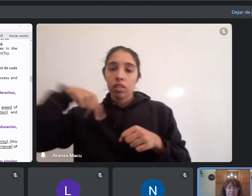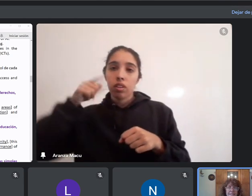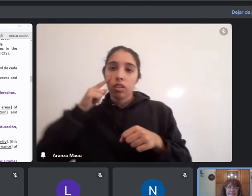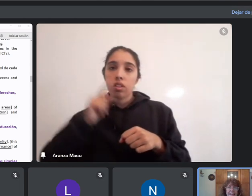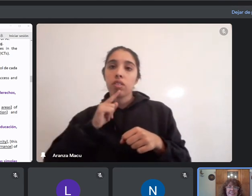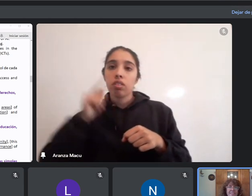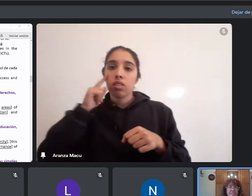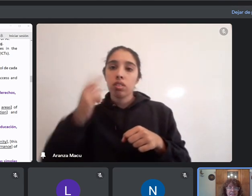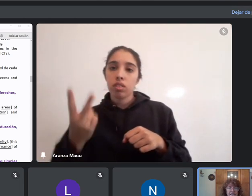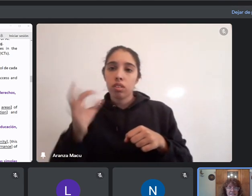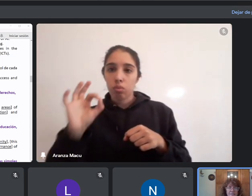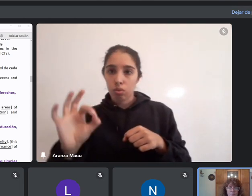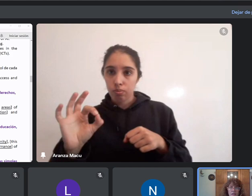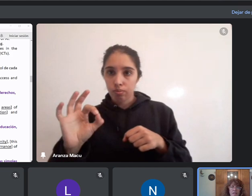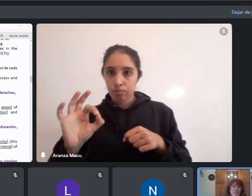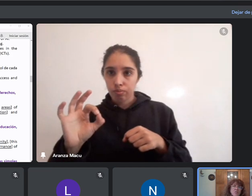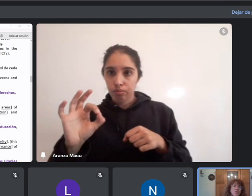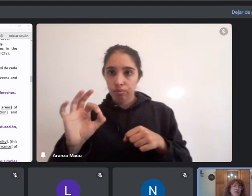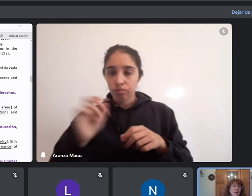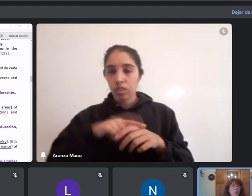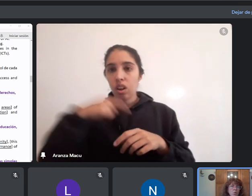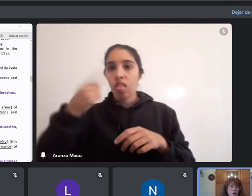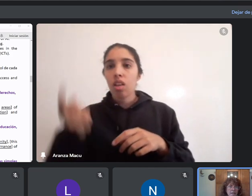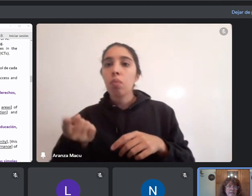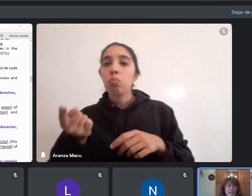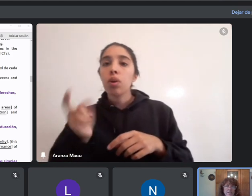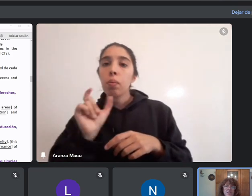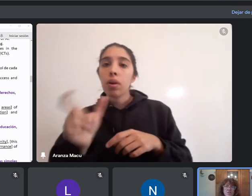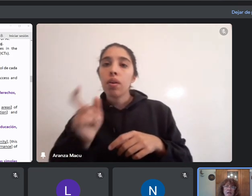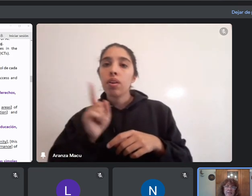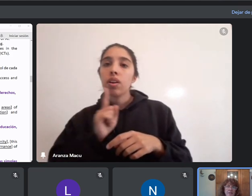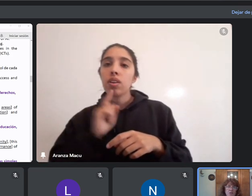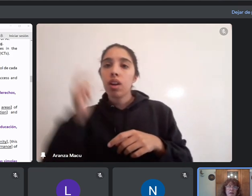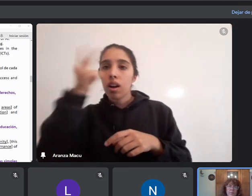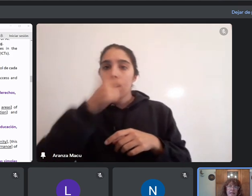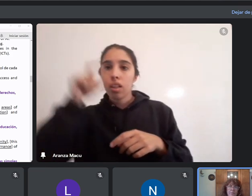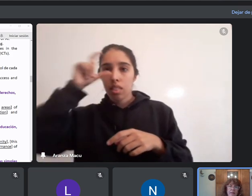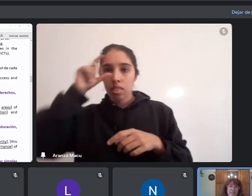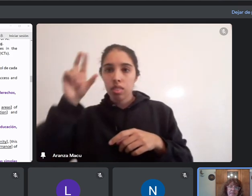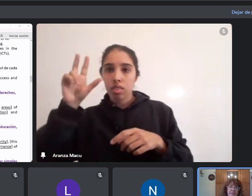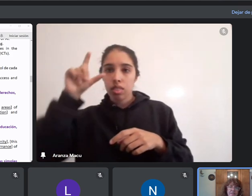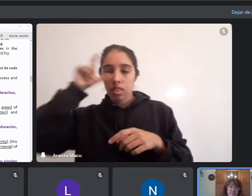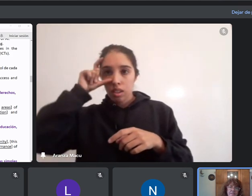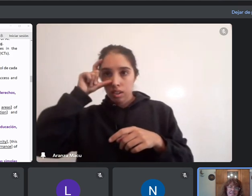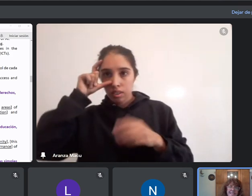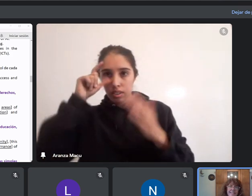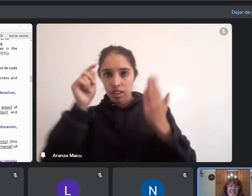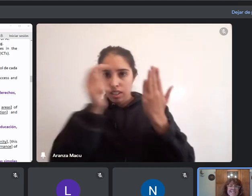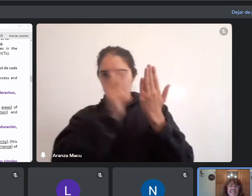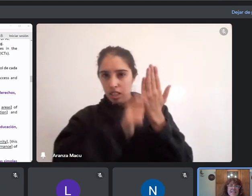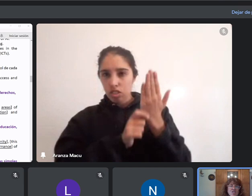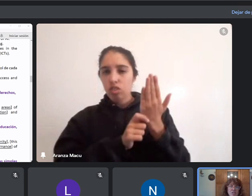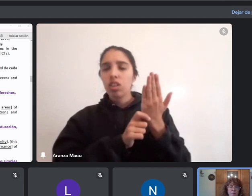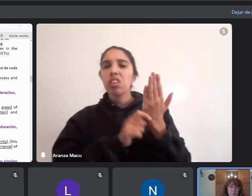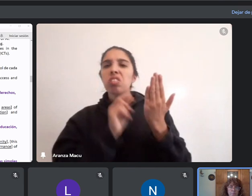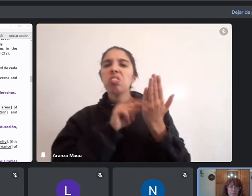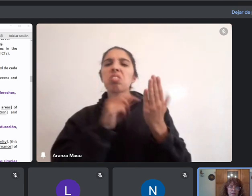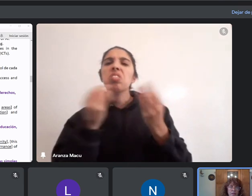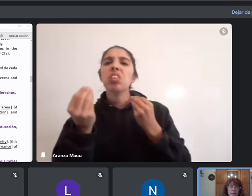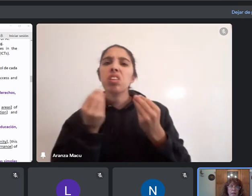está there, que si ustedes buscan en el diccionario la palabra there, quiere decir allí.